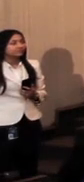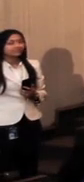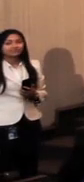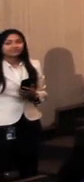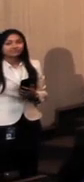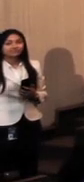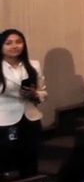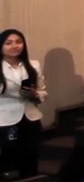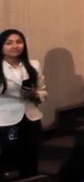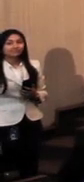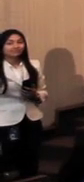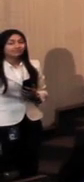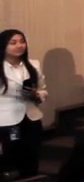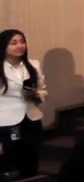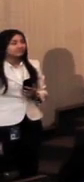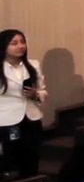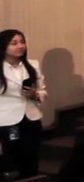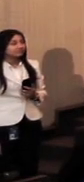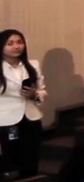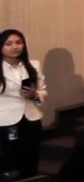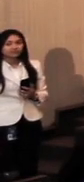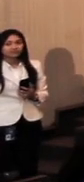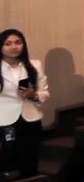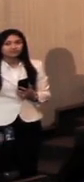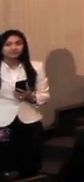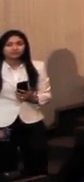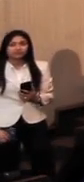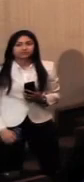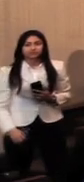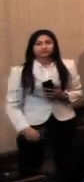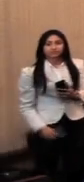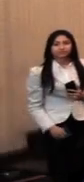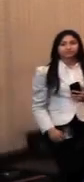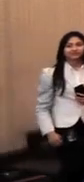Paraón le preguntó acerca de siete vacas flacas y siete vacas gordas.